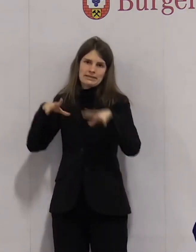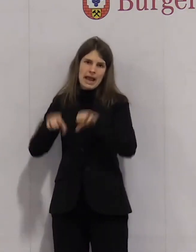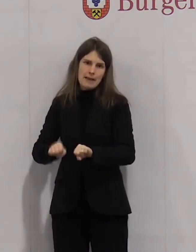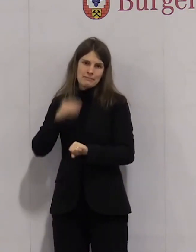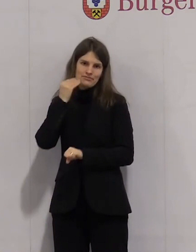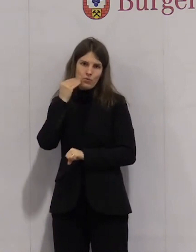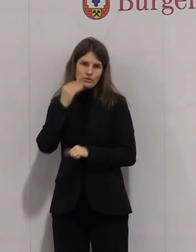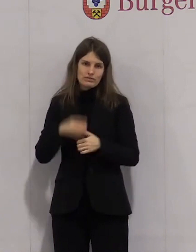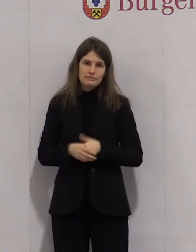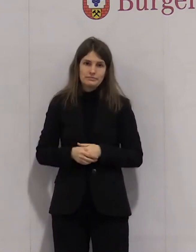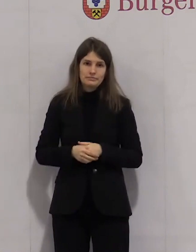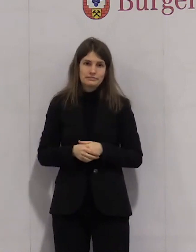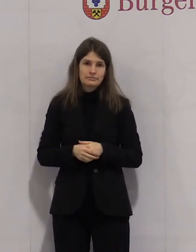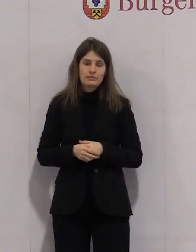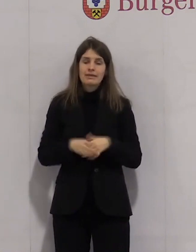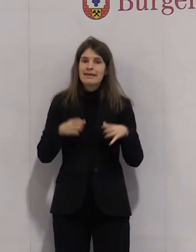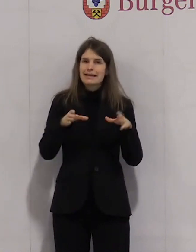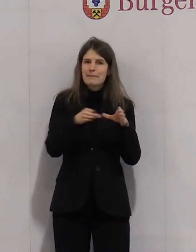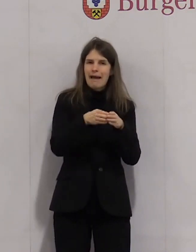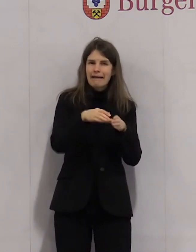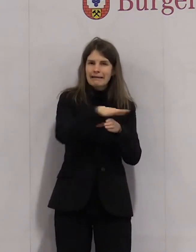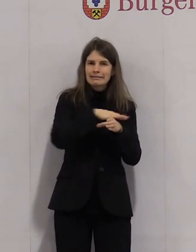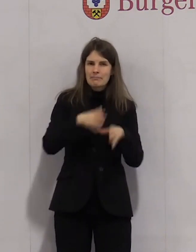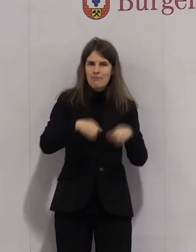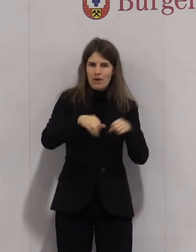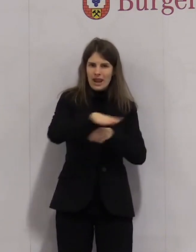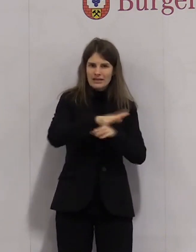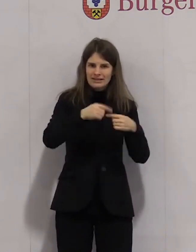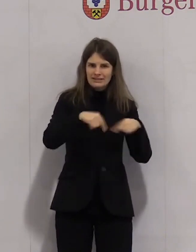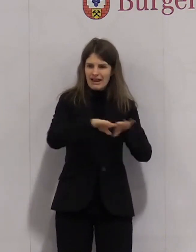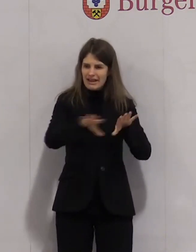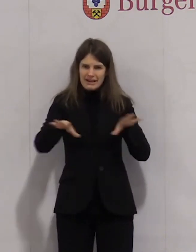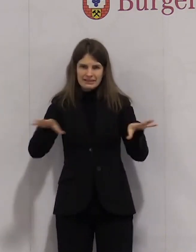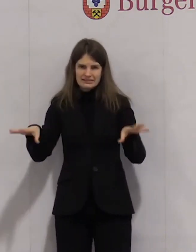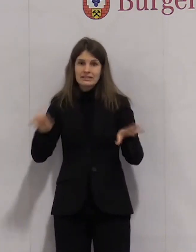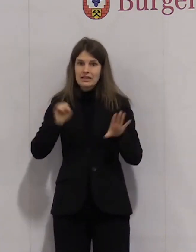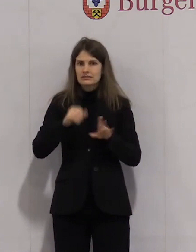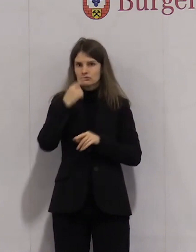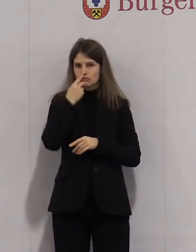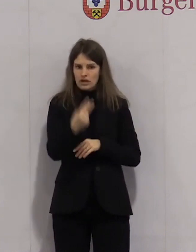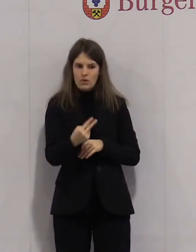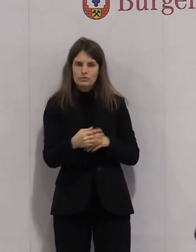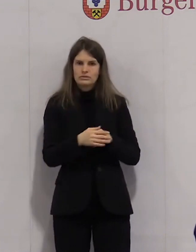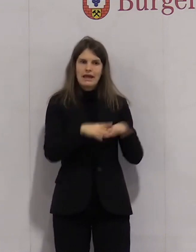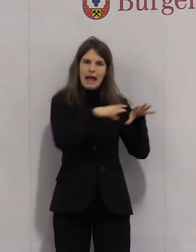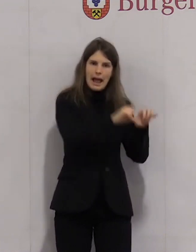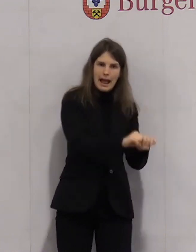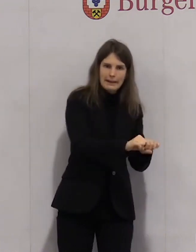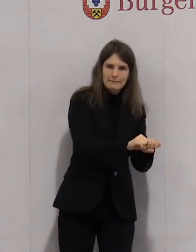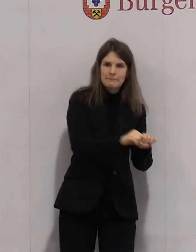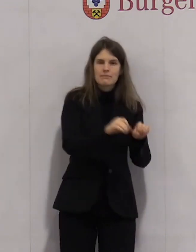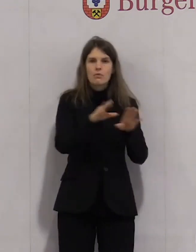gemeinden im landkreis anschauen dann kann man die mit und ohne die infektions lage in den heimen